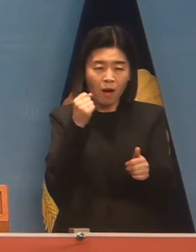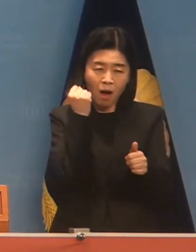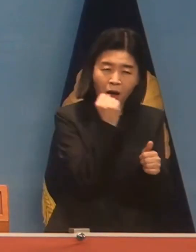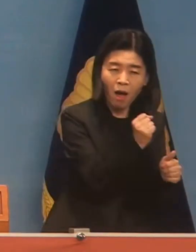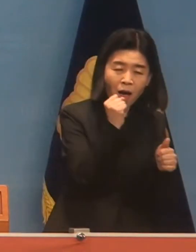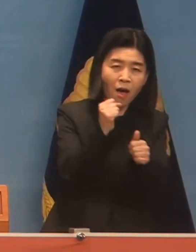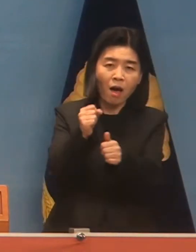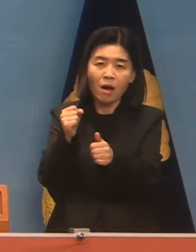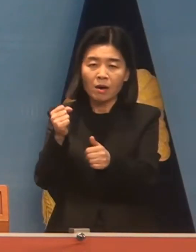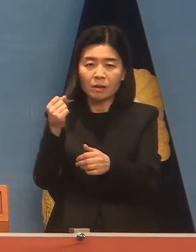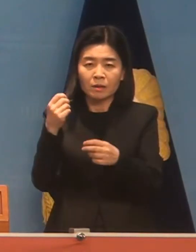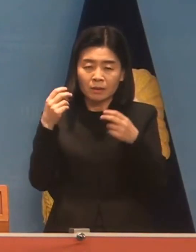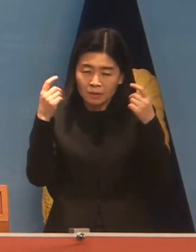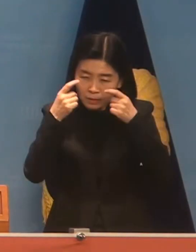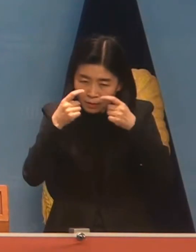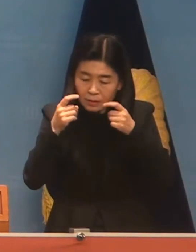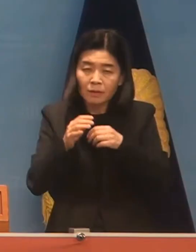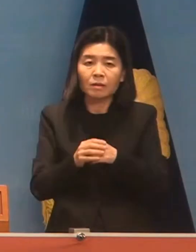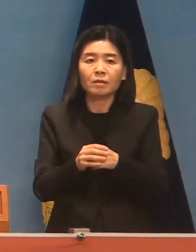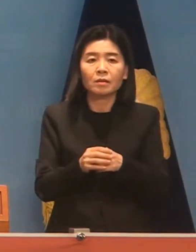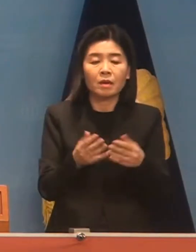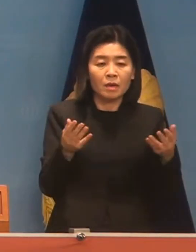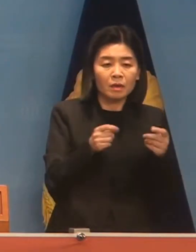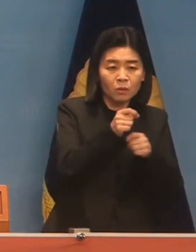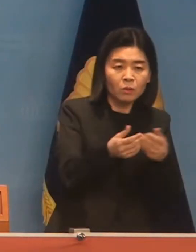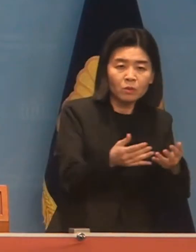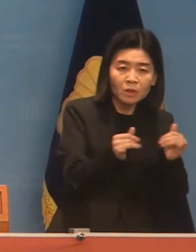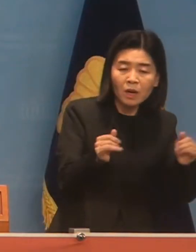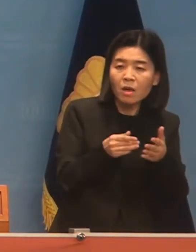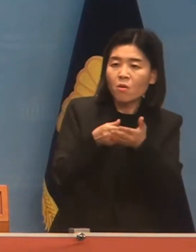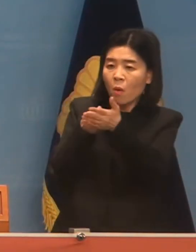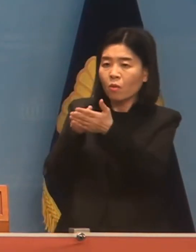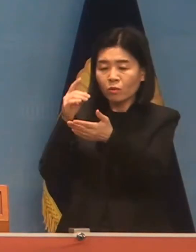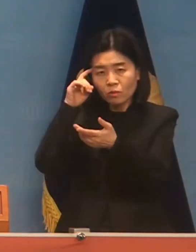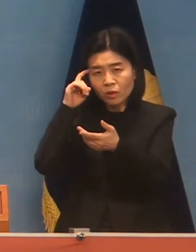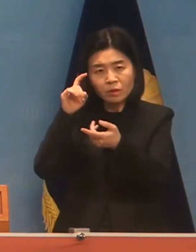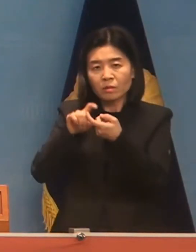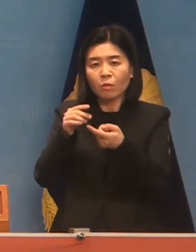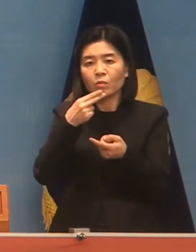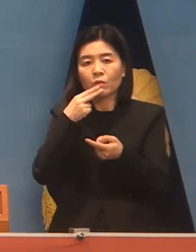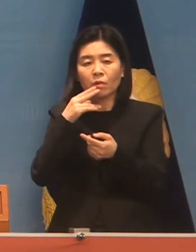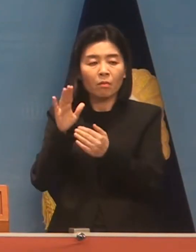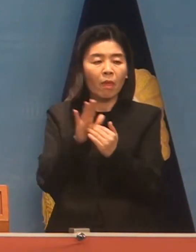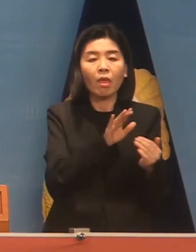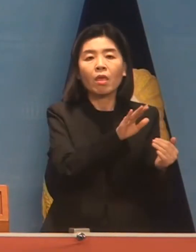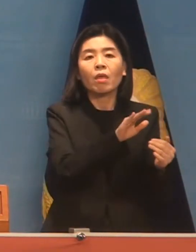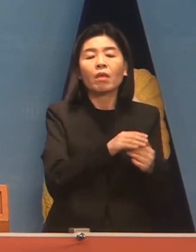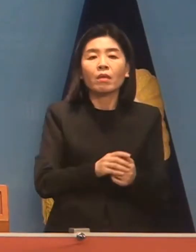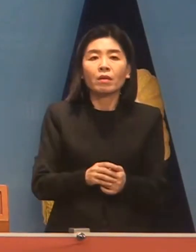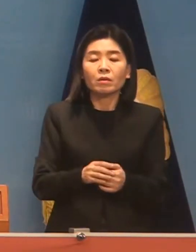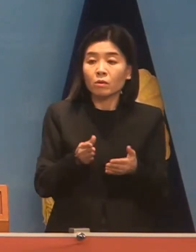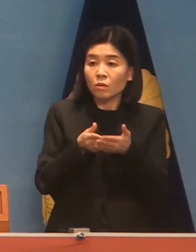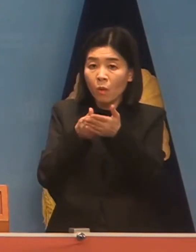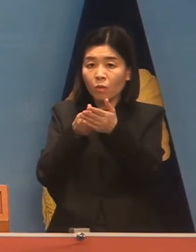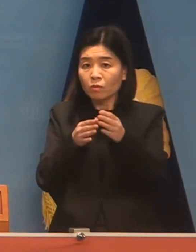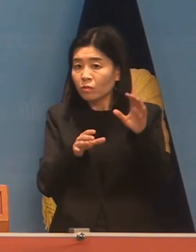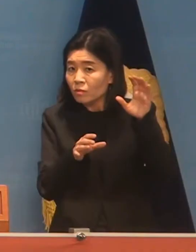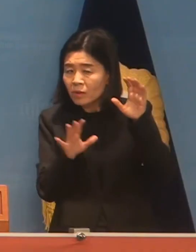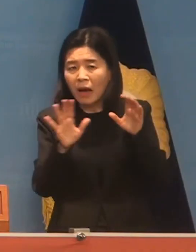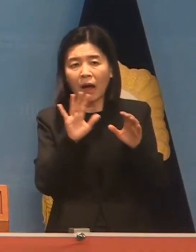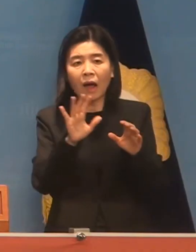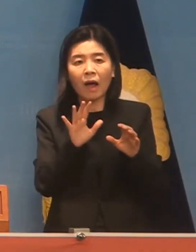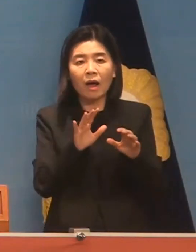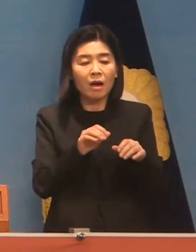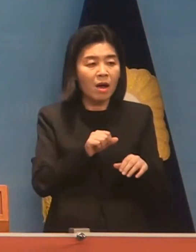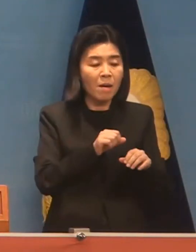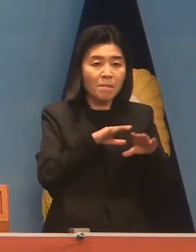몰두했습니다. 하청 노동자의 요구에는 아무 관심조차 가지지 않았습니다. 아니, 요구를 듣기 전